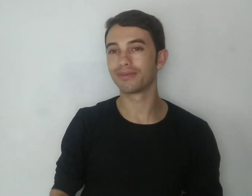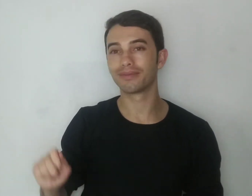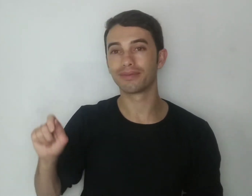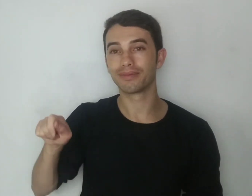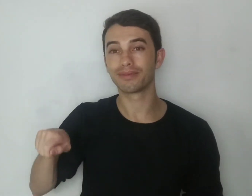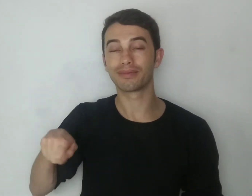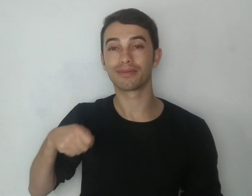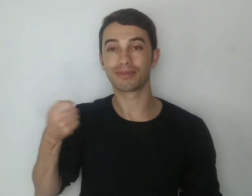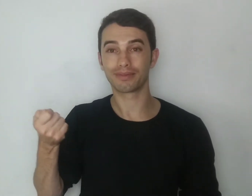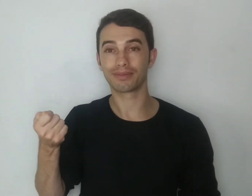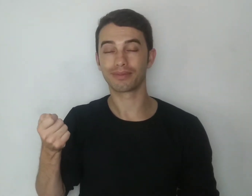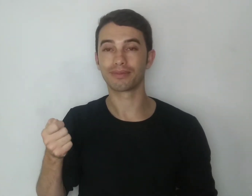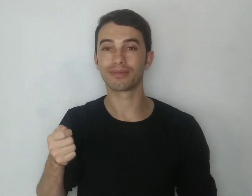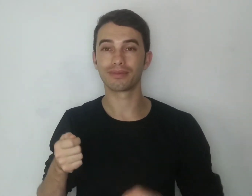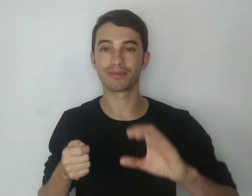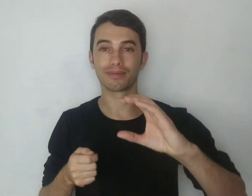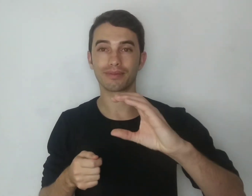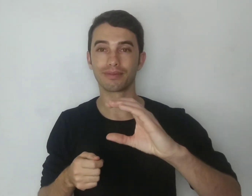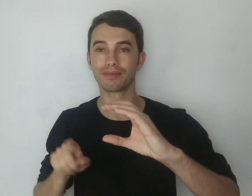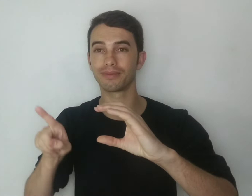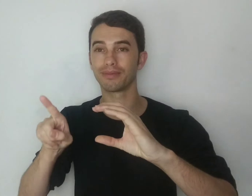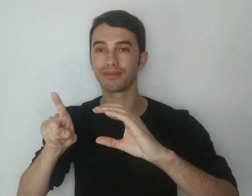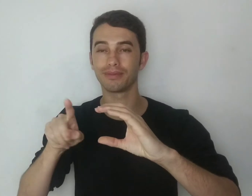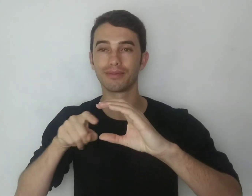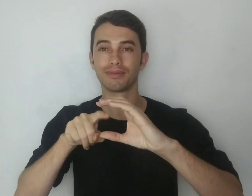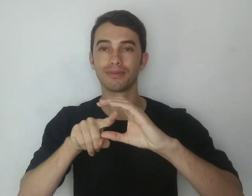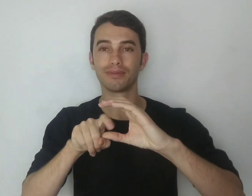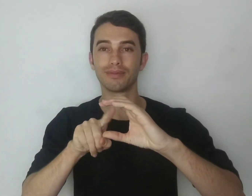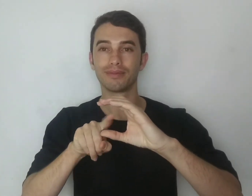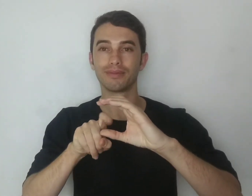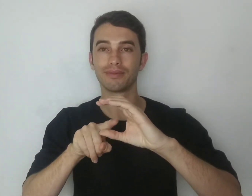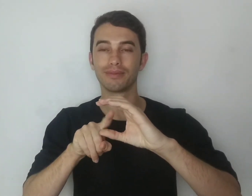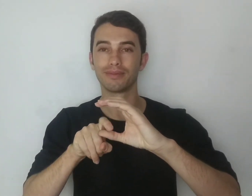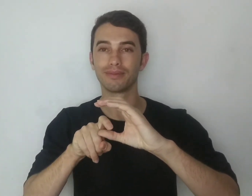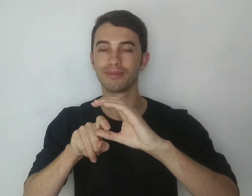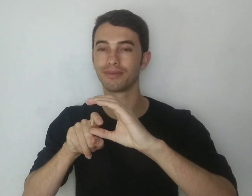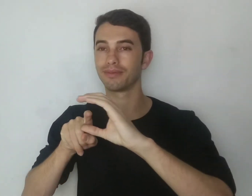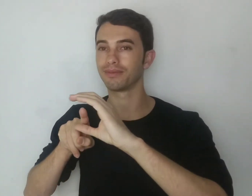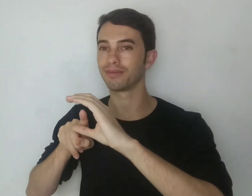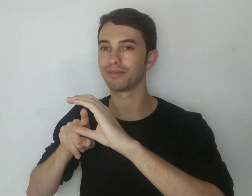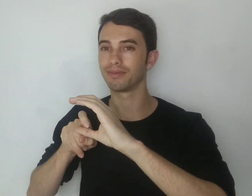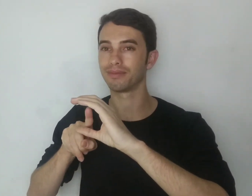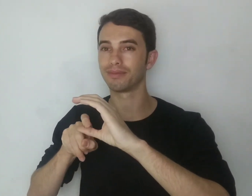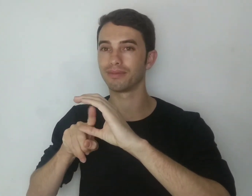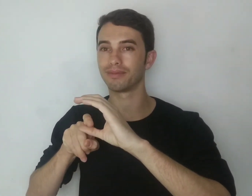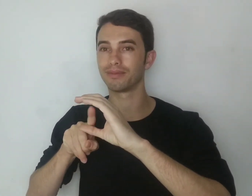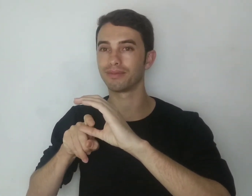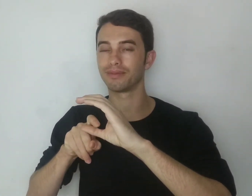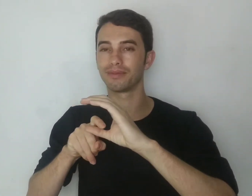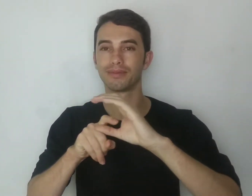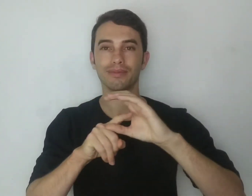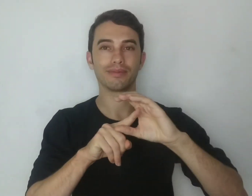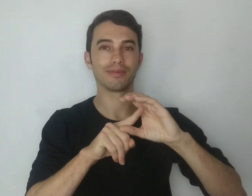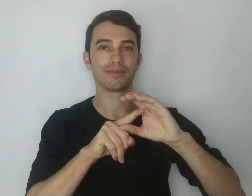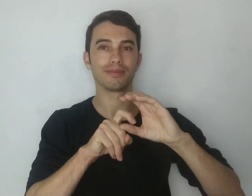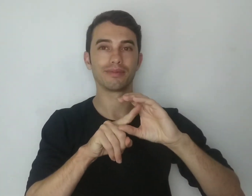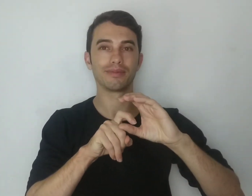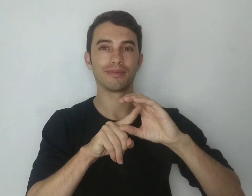Para fazer o sinal, você utilizará uma mão, a configuração de mão em C, e a outra fará este movimento com o